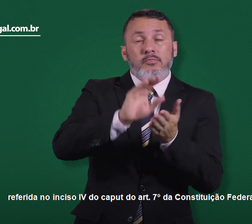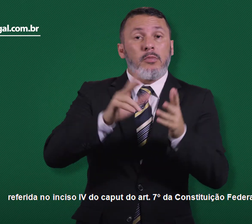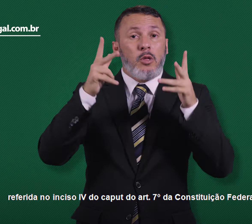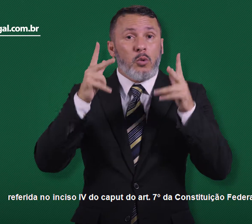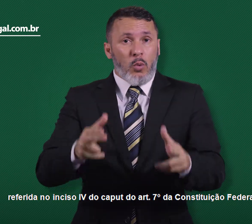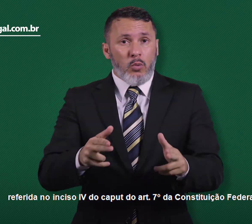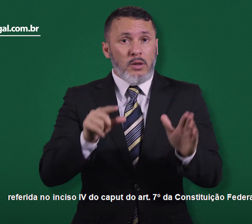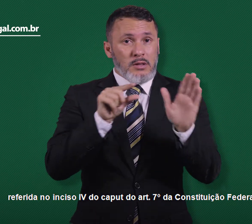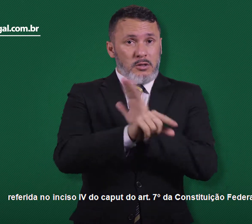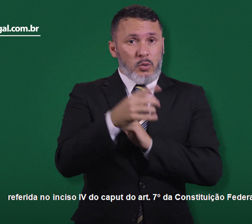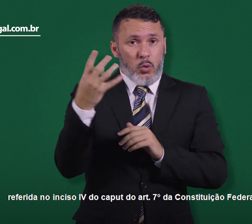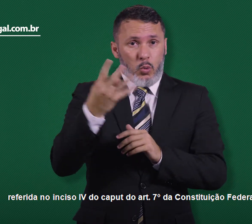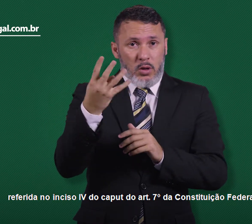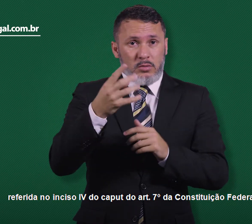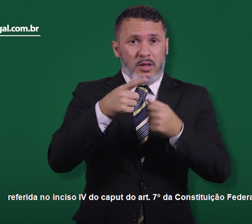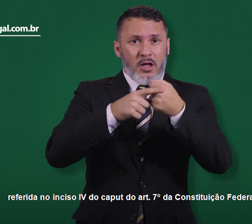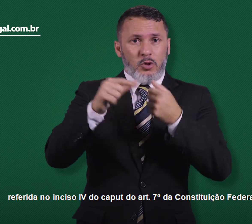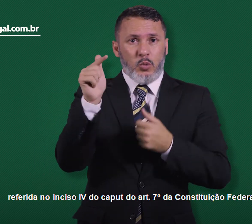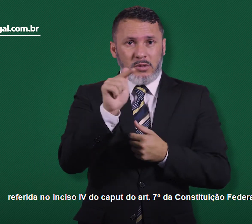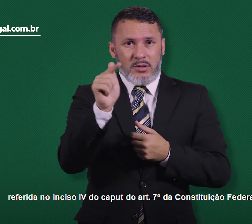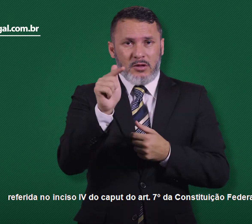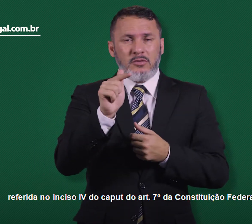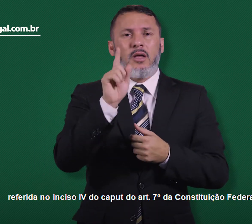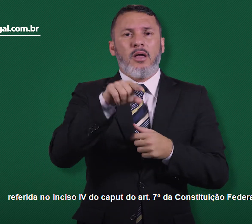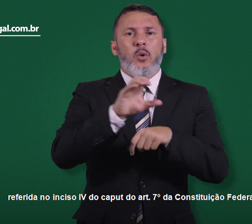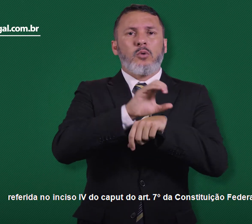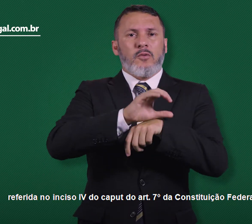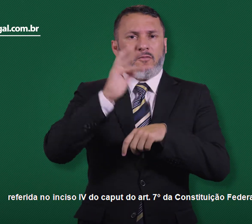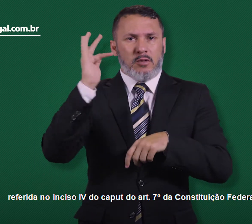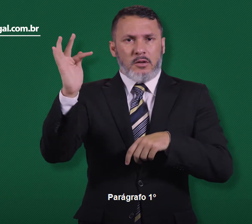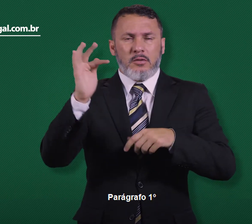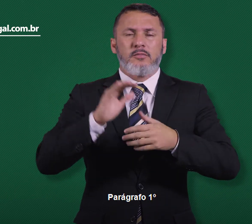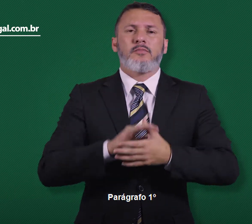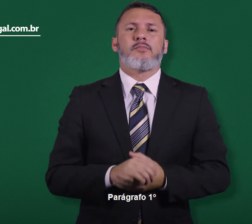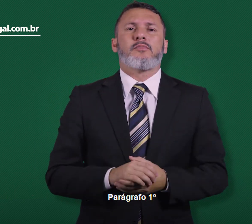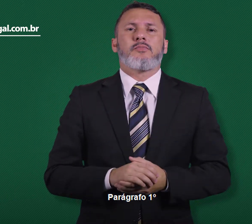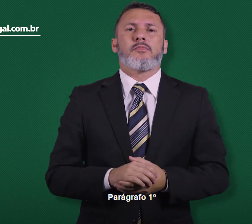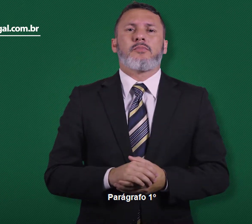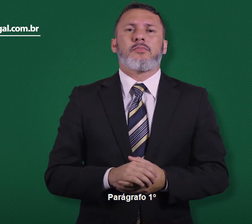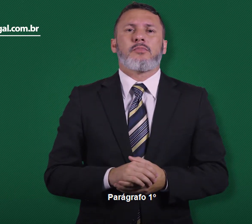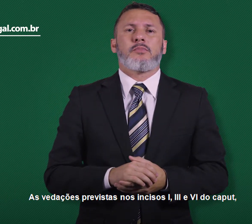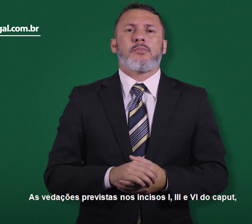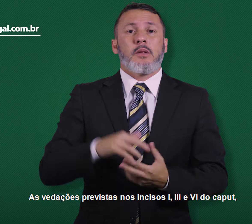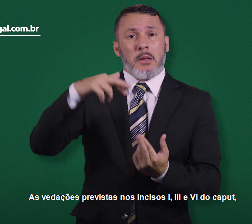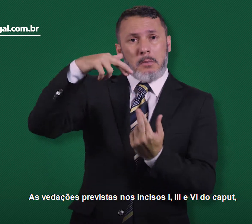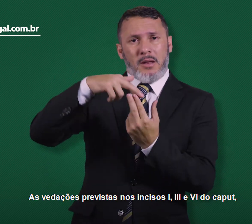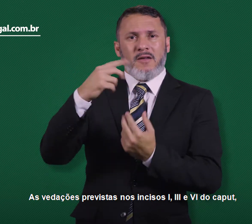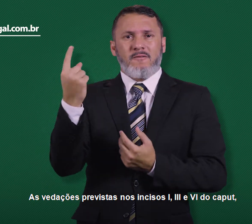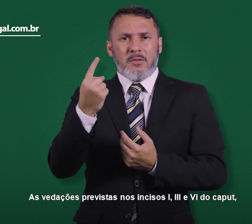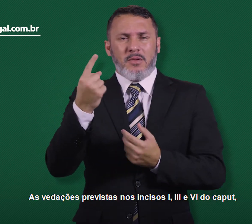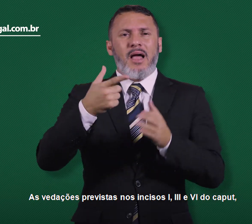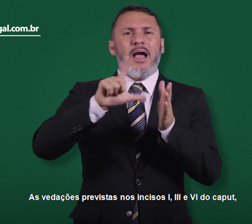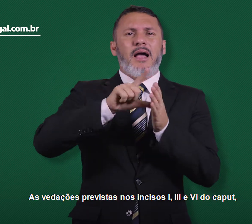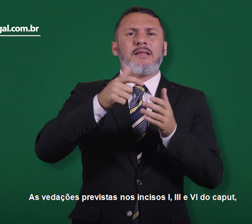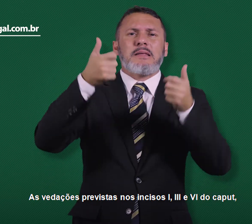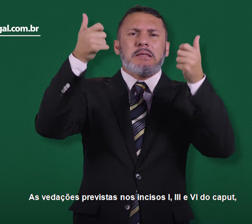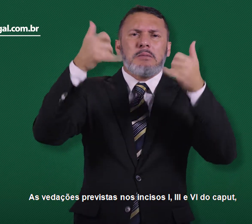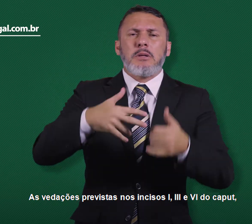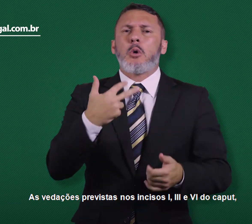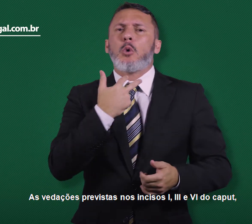caput do artigo 7º da Constituição Federal. Parágrafo 1º. as vedações previstas nos incisos 1, 3